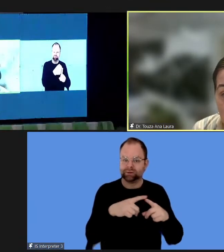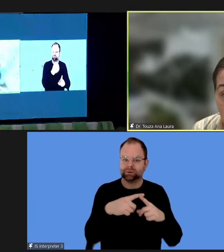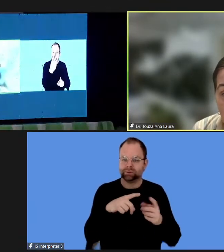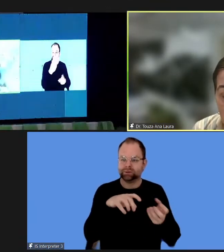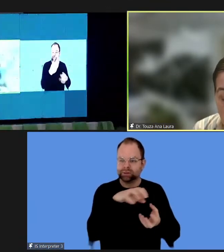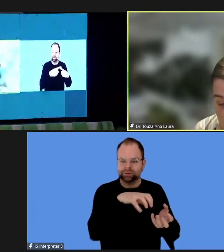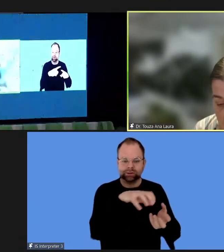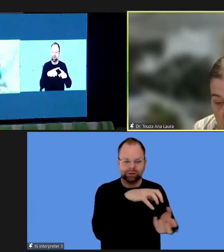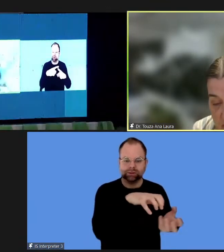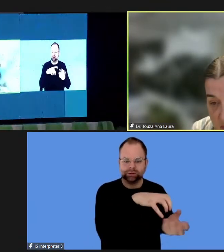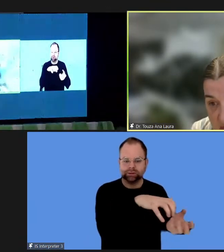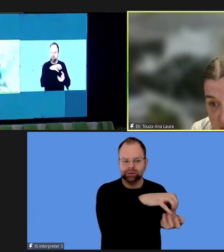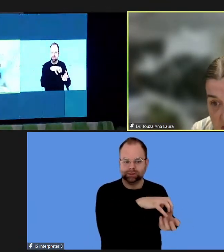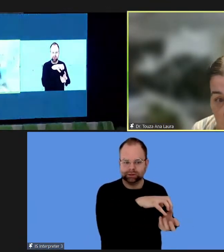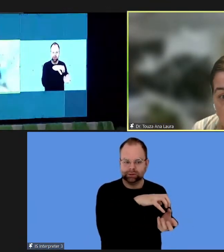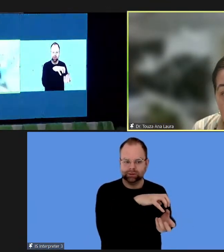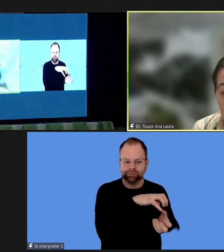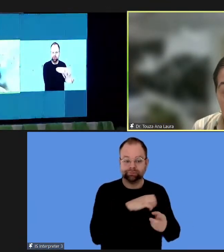souffrait de sécheresse